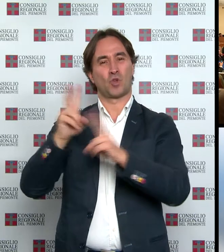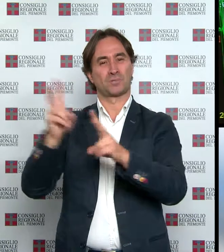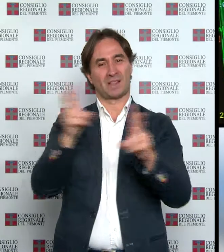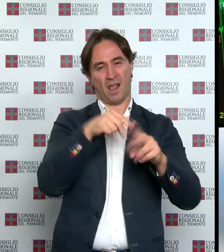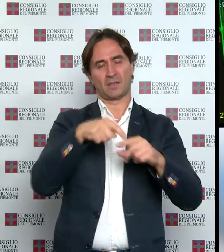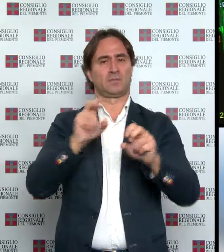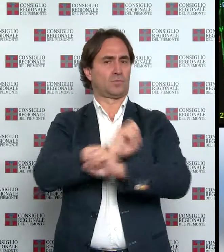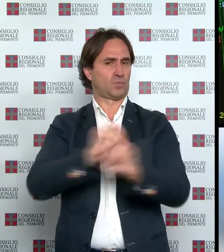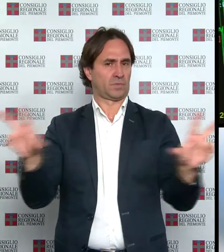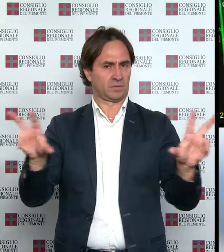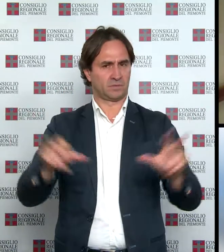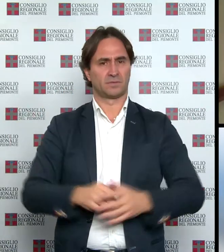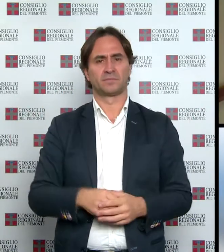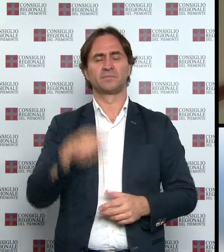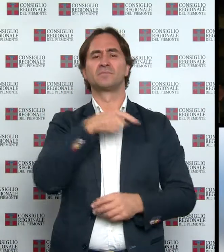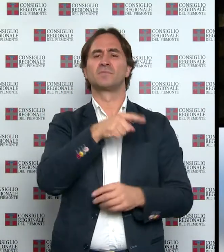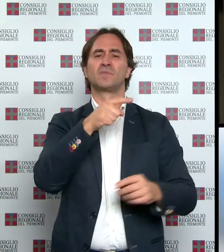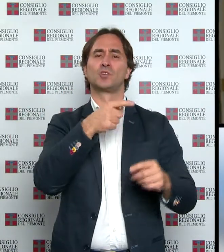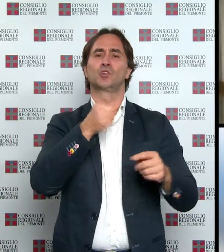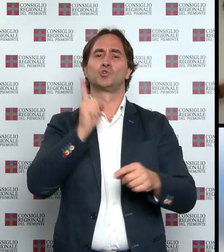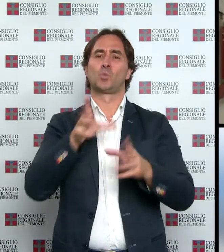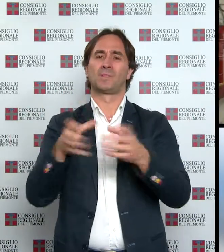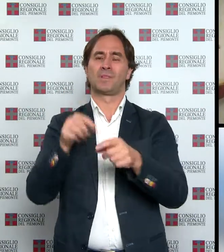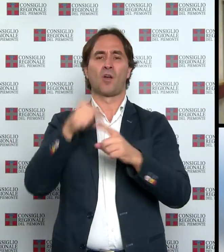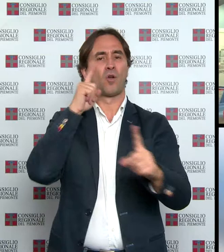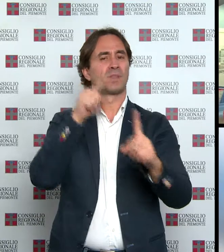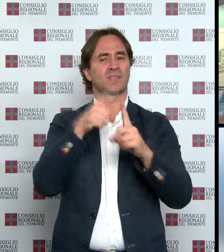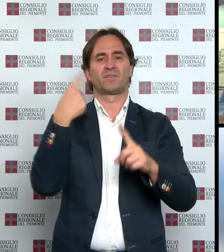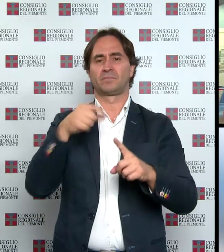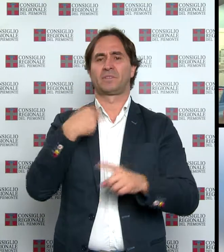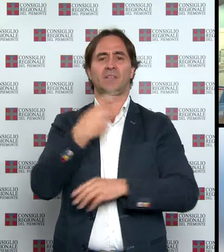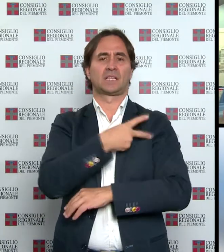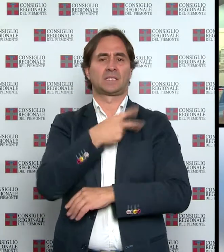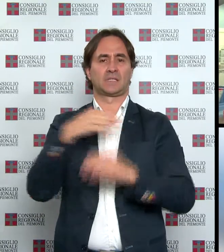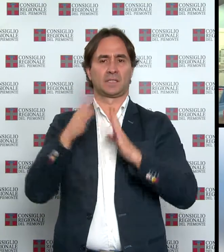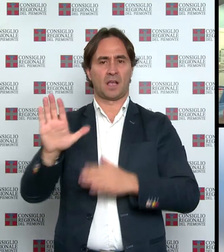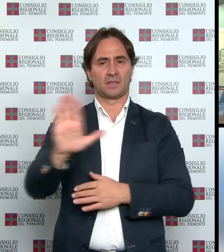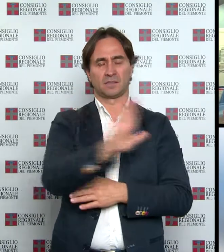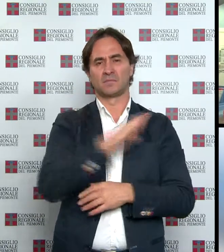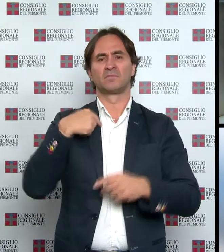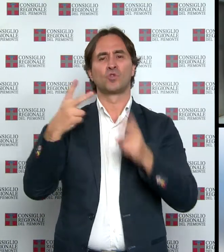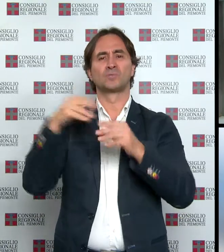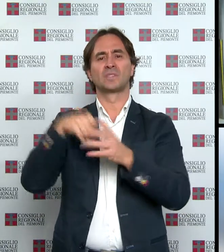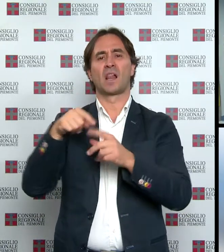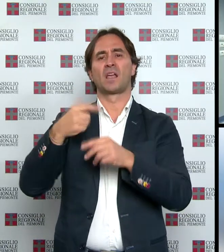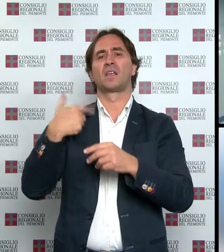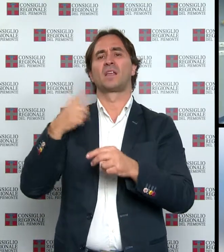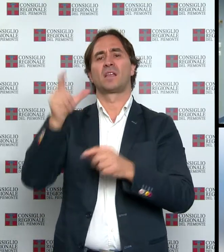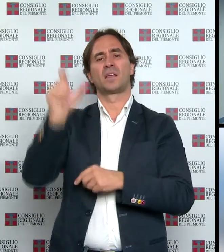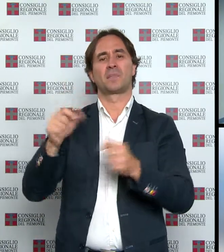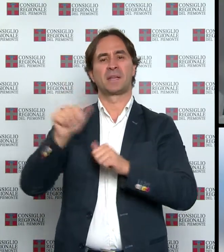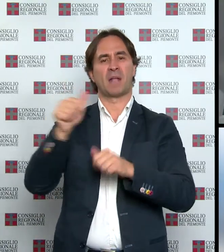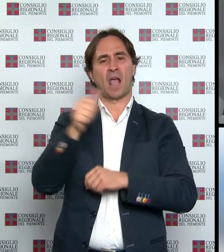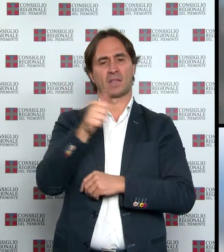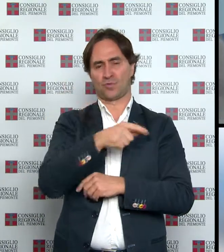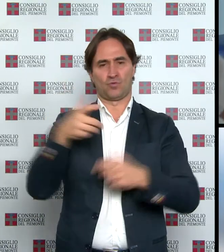ospedaliera. Tra gli obiettivi della giunta, più assistenza domiciliare e territoriale, meno primariati, meno ospedalizzazione, più salute